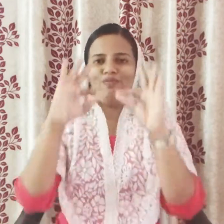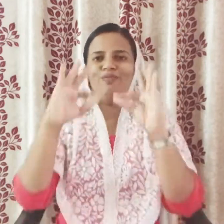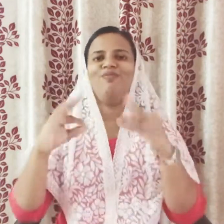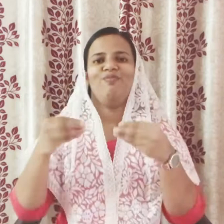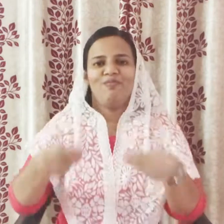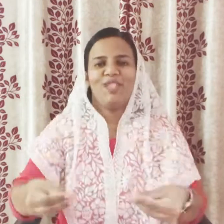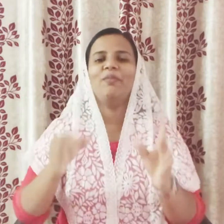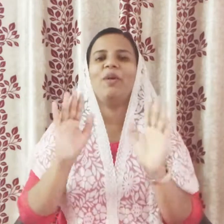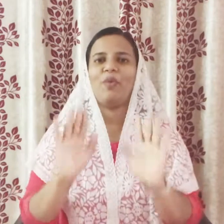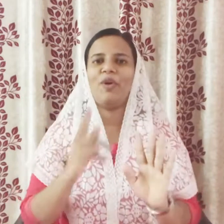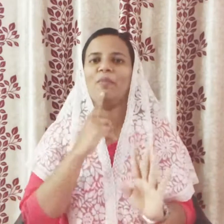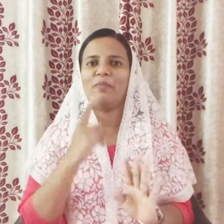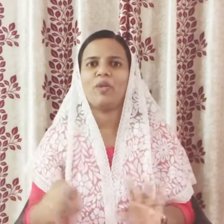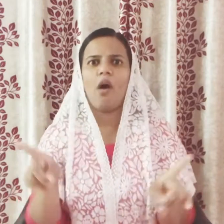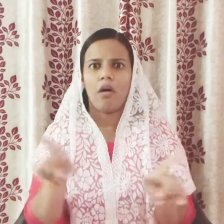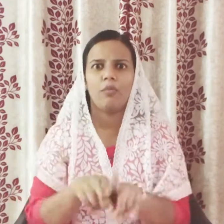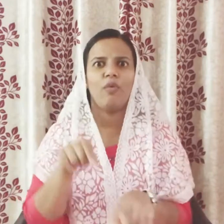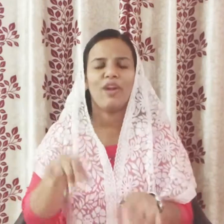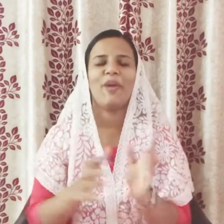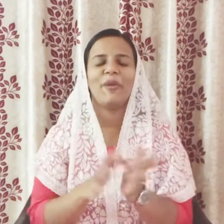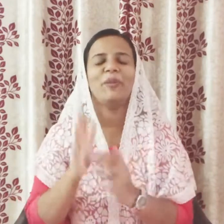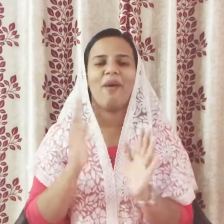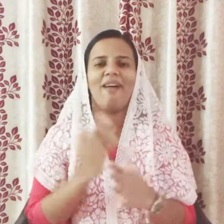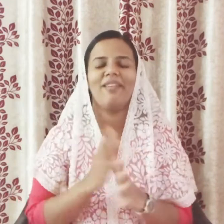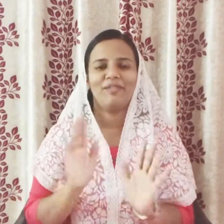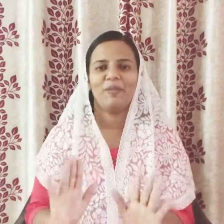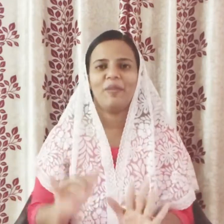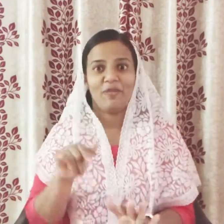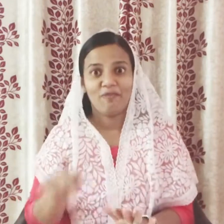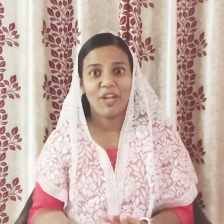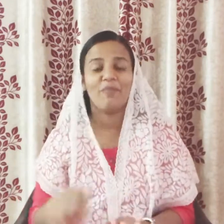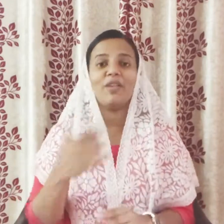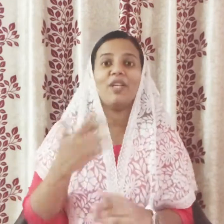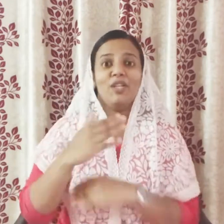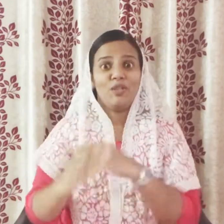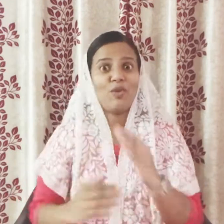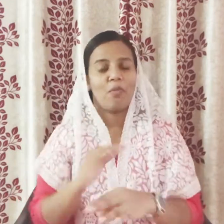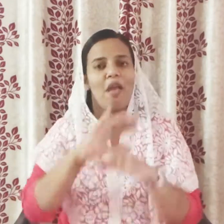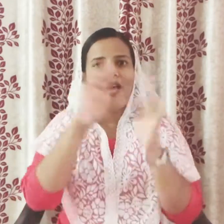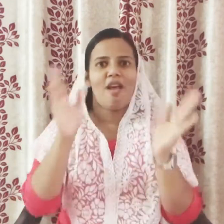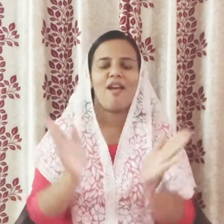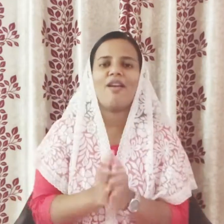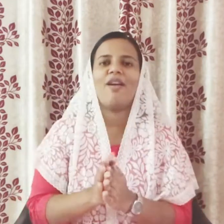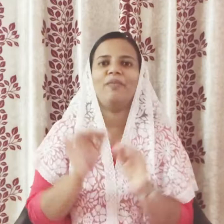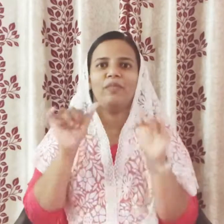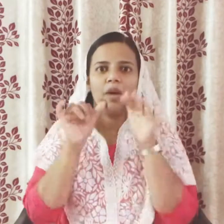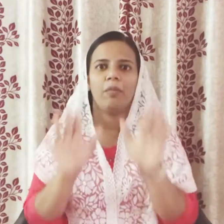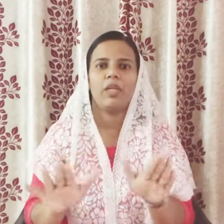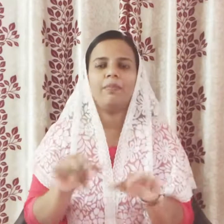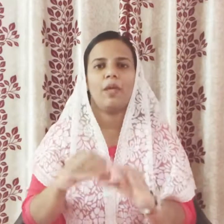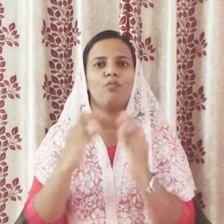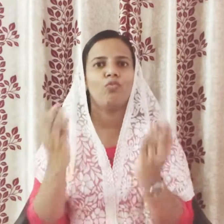എന്തെങ്കിലും ചെയ്താലുള്ള പ്രതിഫലം. ഇവിടെയും പ്രതിഫലം തരും, അവിടെയും പ്രതിഫലം തരും. ഭൂമിയിലെ കിട്ടുന്ന പ്രതിഫലങ്ങളെല്ലാം ഇവിടെ മാത്രമേ ഉള്ളൂ,